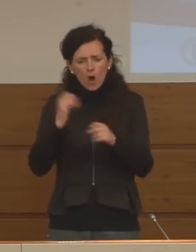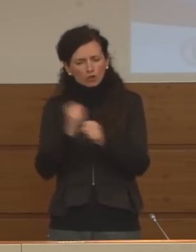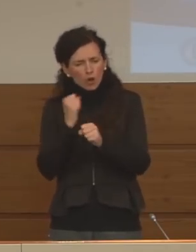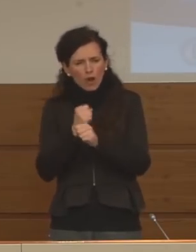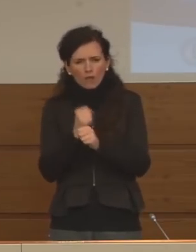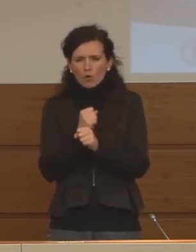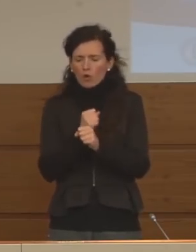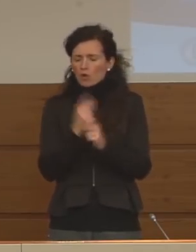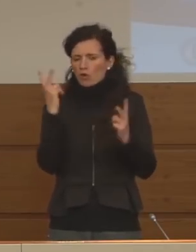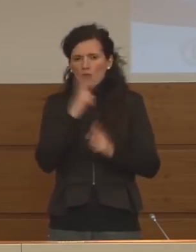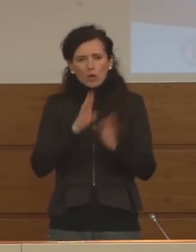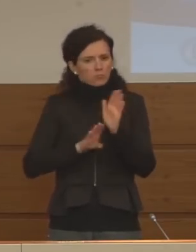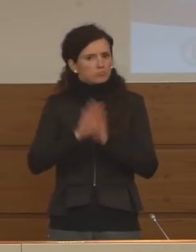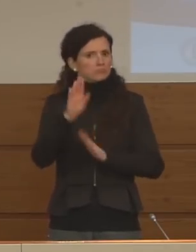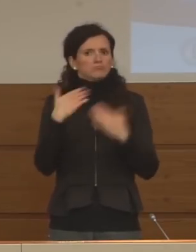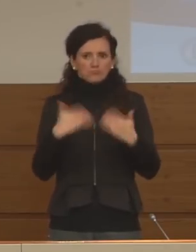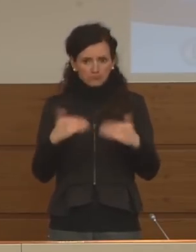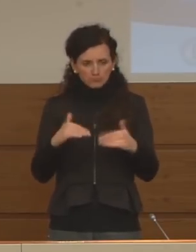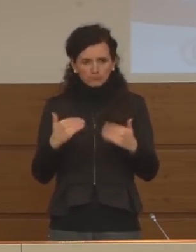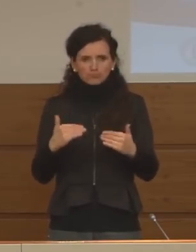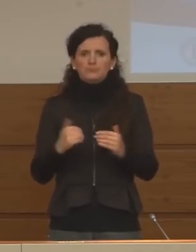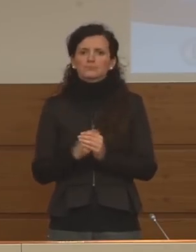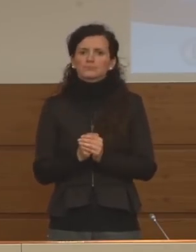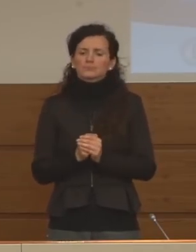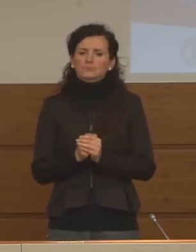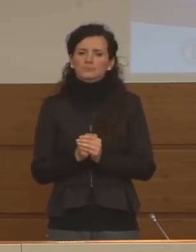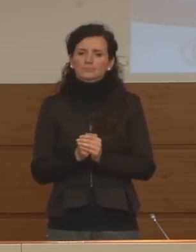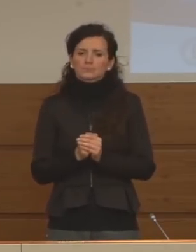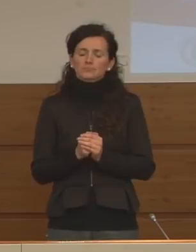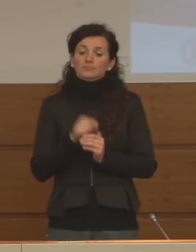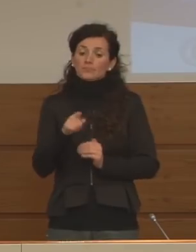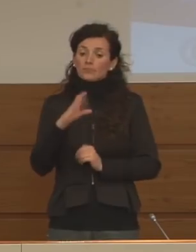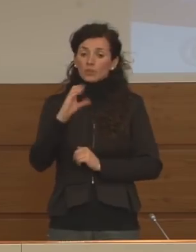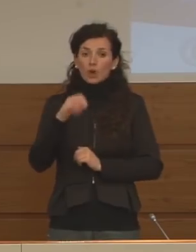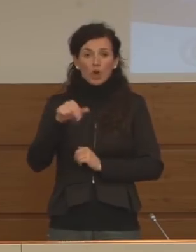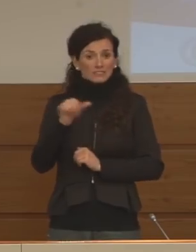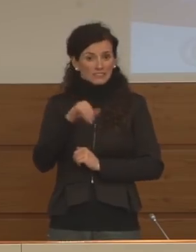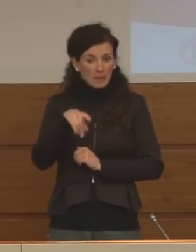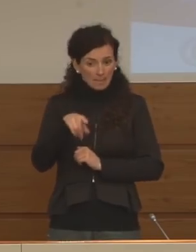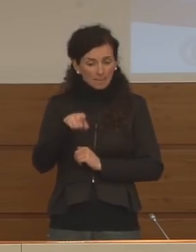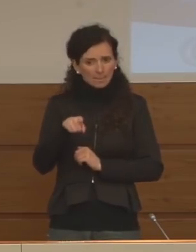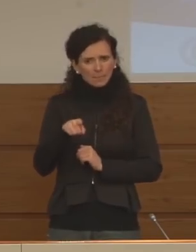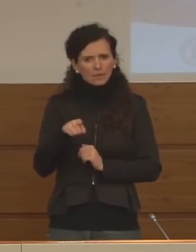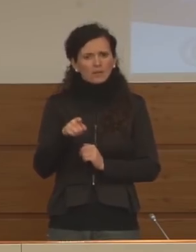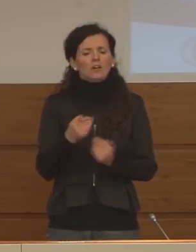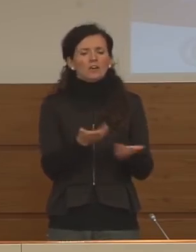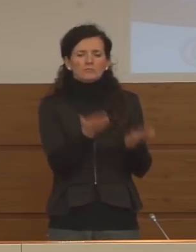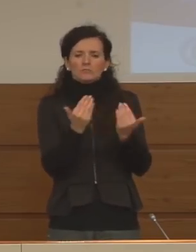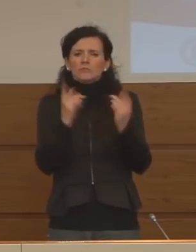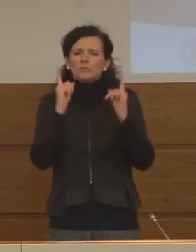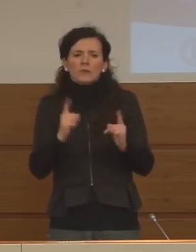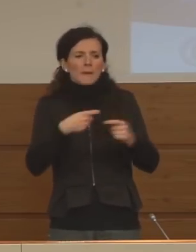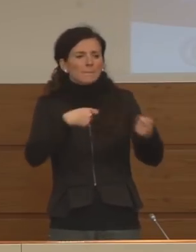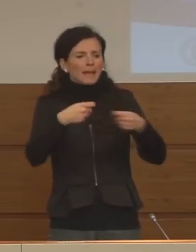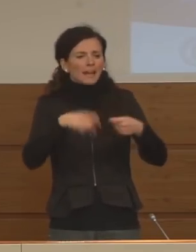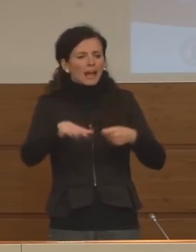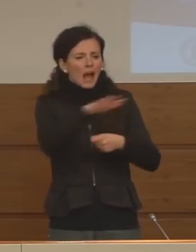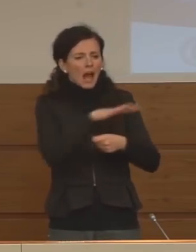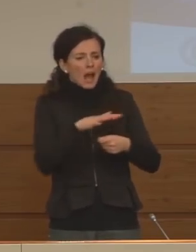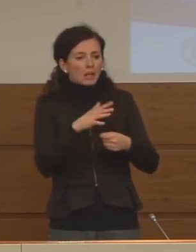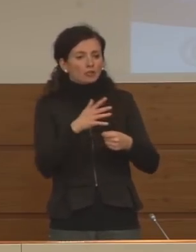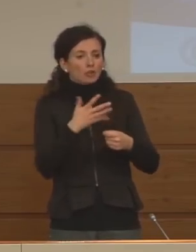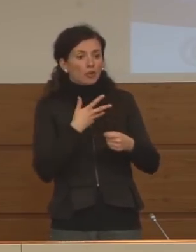straordinaria e ha acquisito quello che il mercato ha offerto